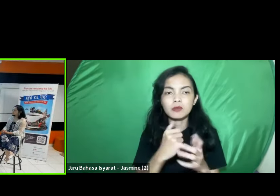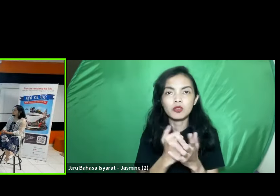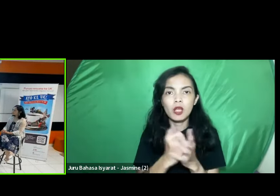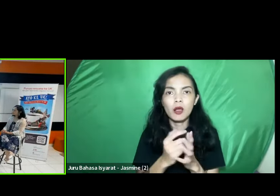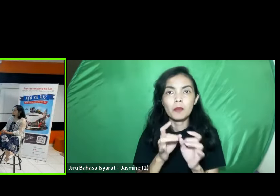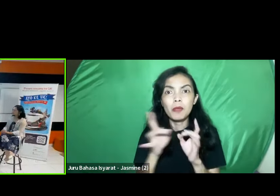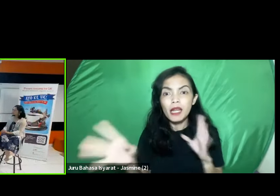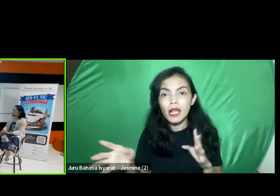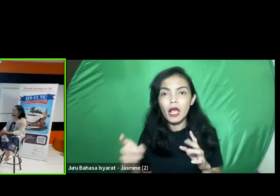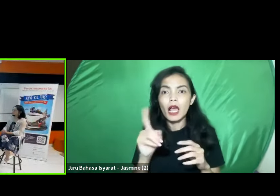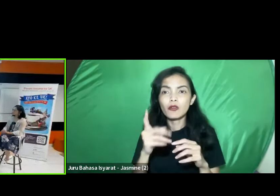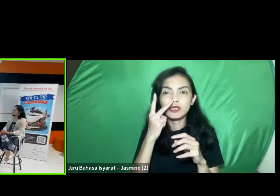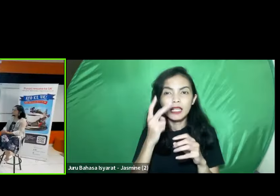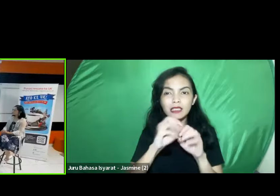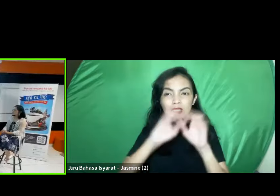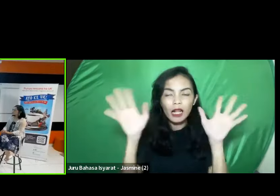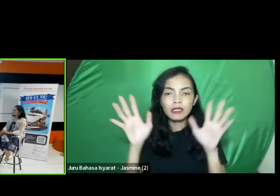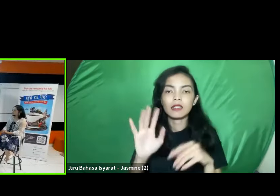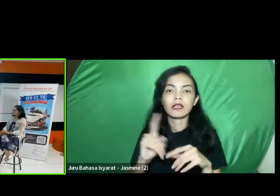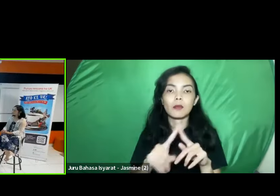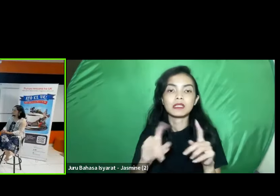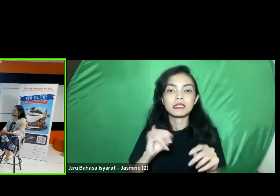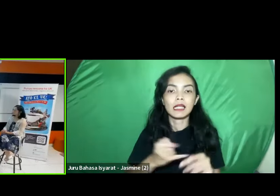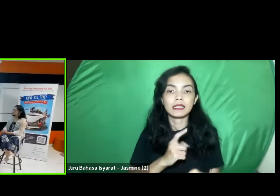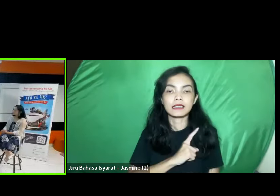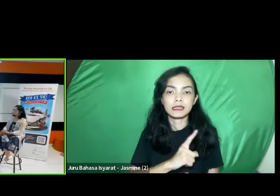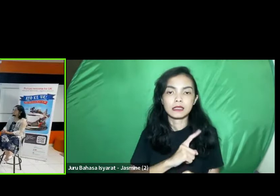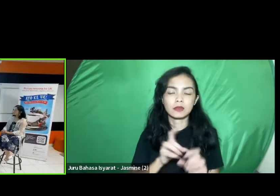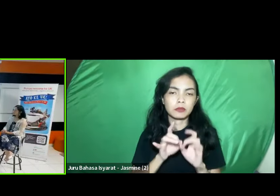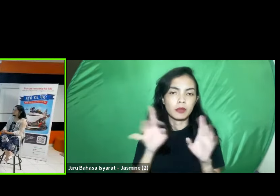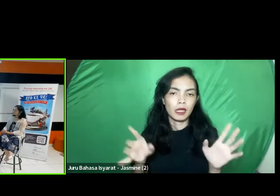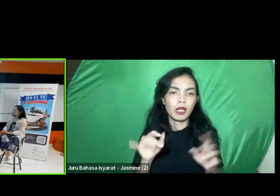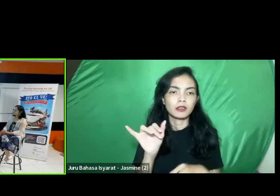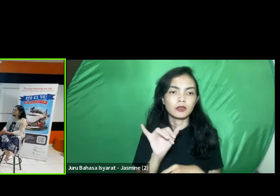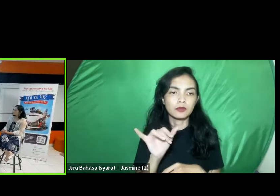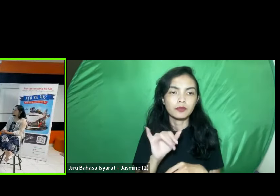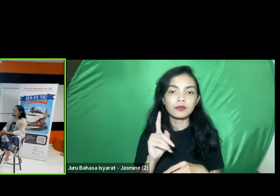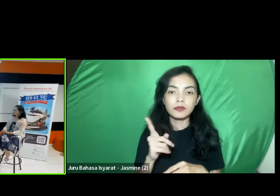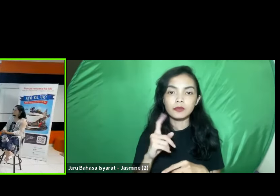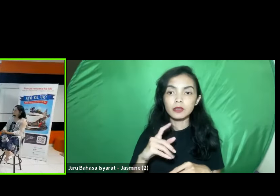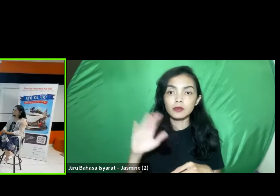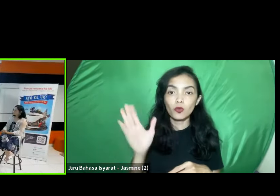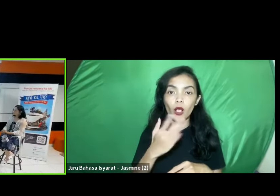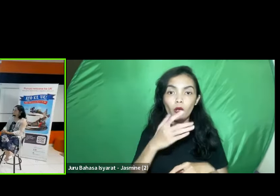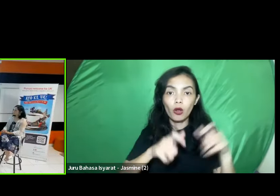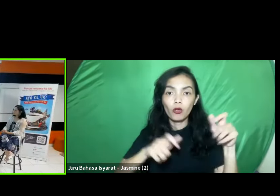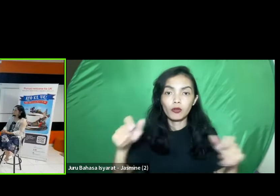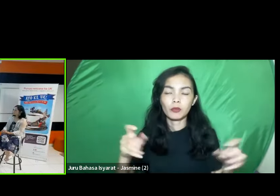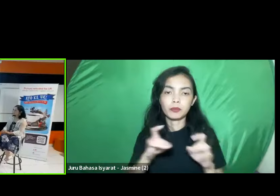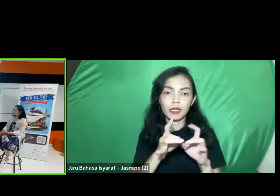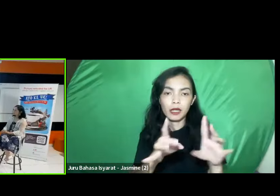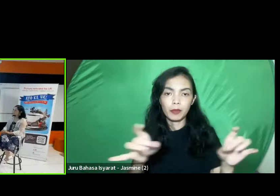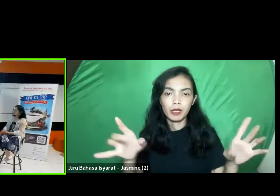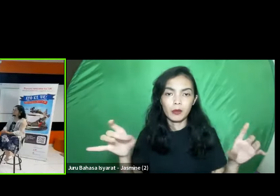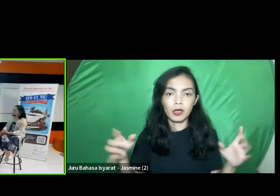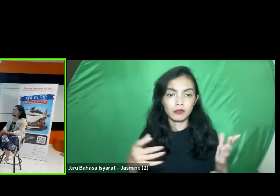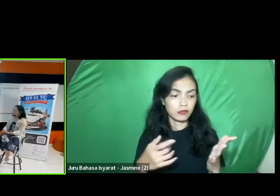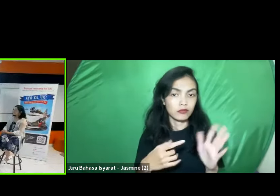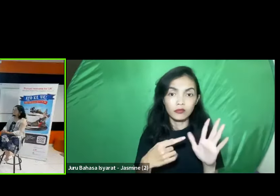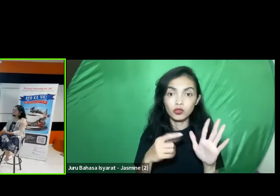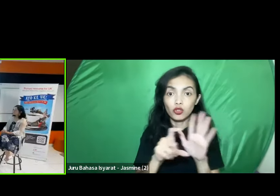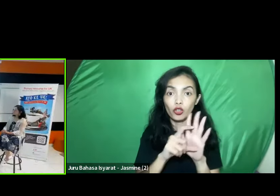banget be yourself itu sudah berbeda karena every single of Us itu different kan sidik jari kita